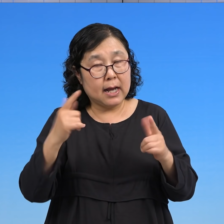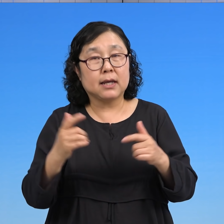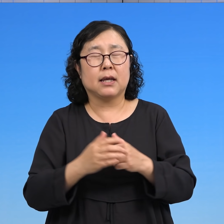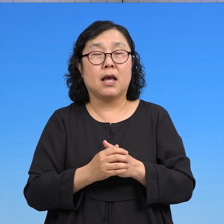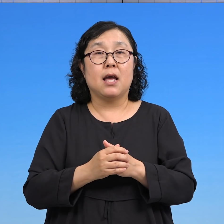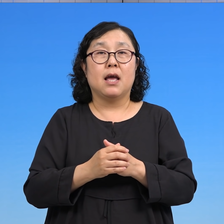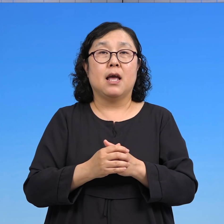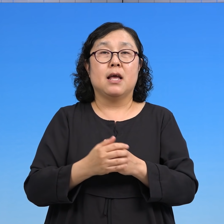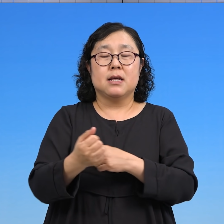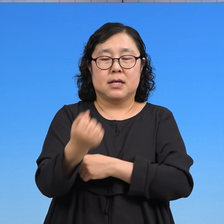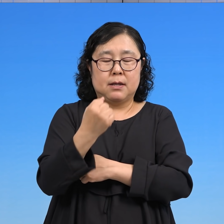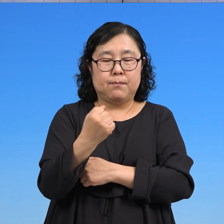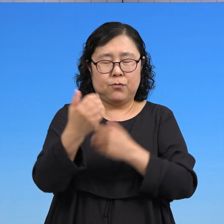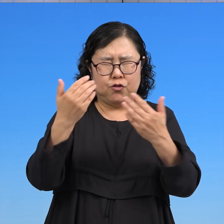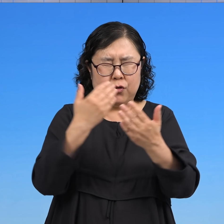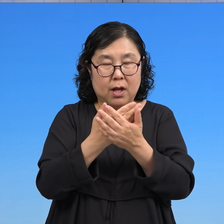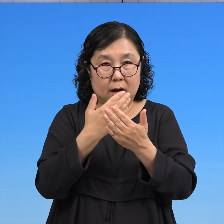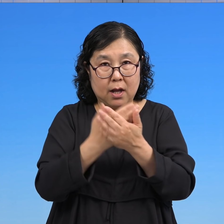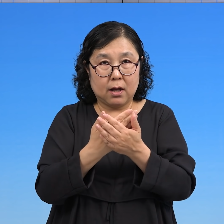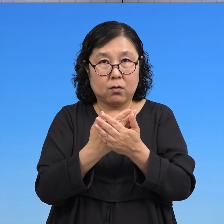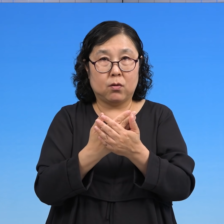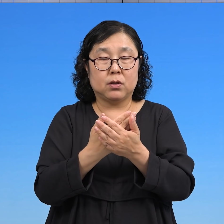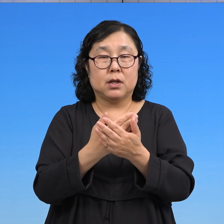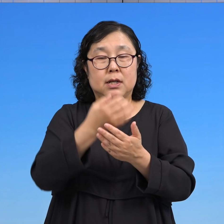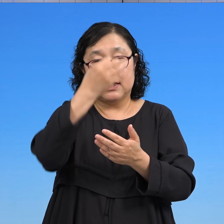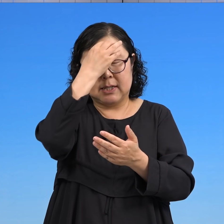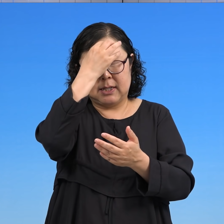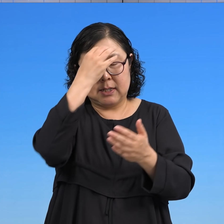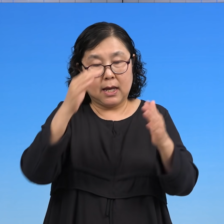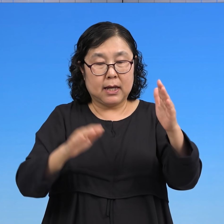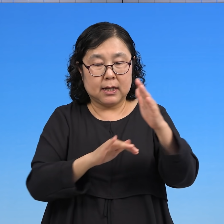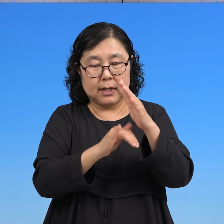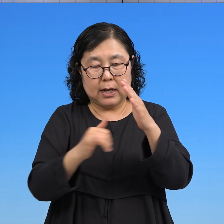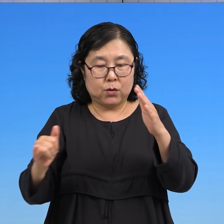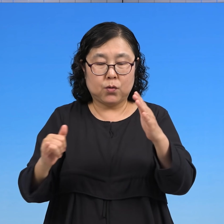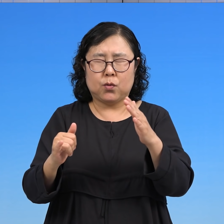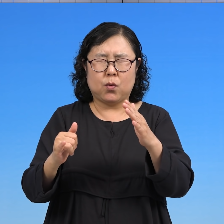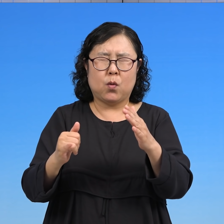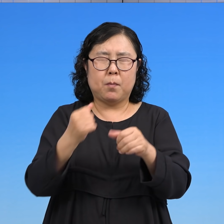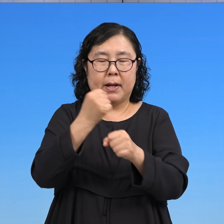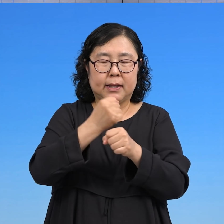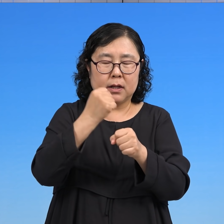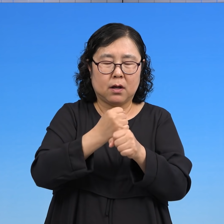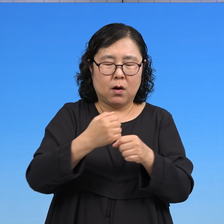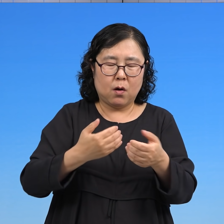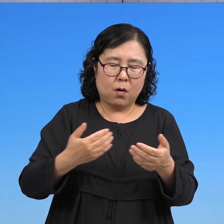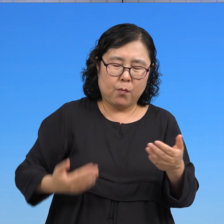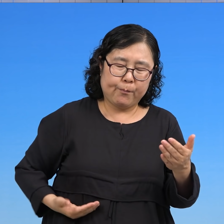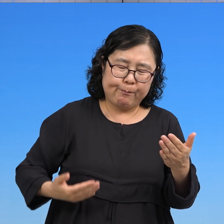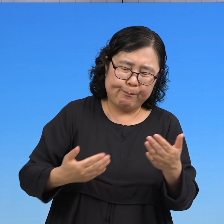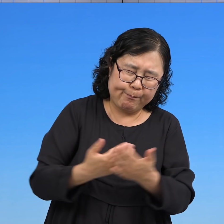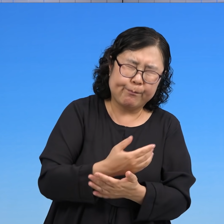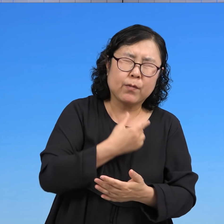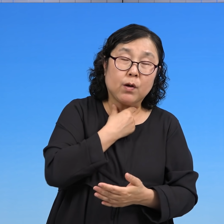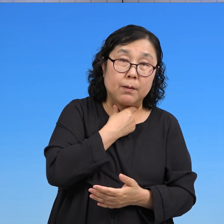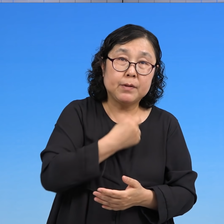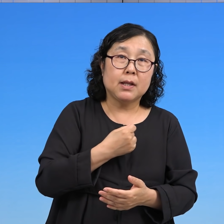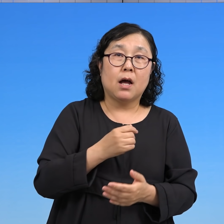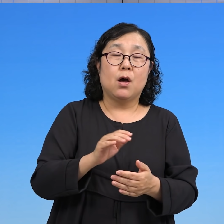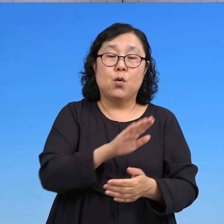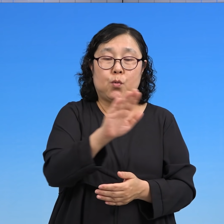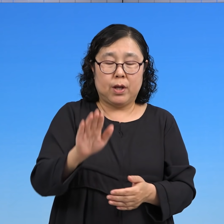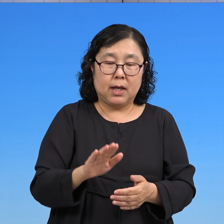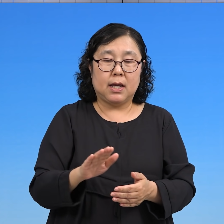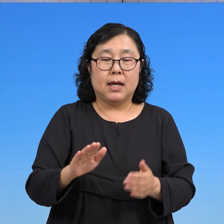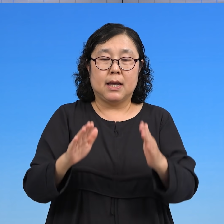달라고 850대1로 이기는 비결 가르쳐 달라고 그런 기능의 가정으로 전락시킨 거 회개하기 원합니다. 우리 가정이